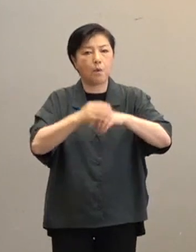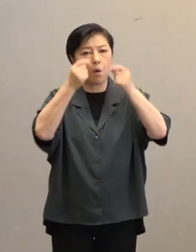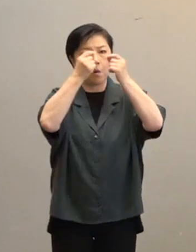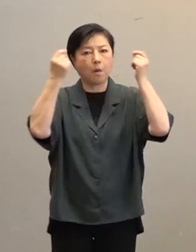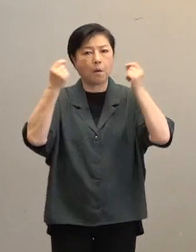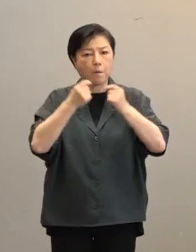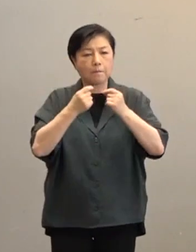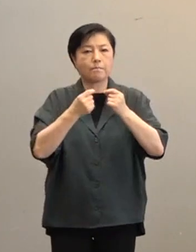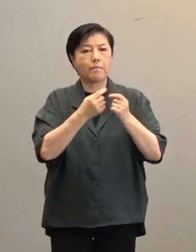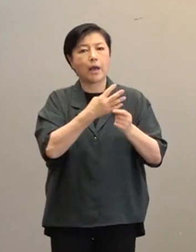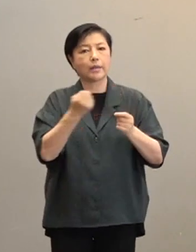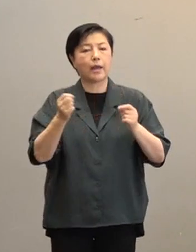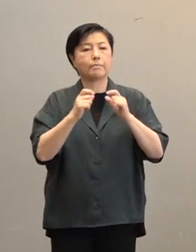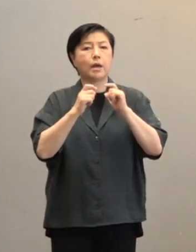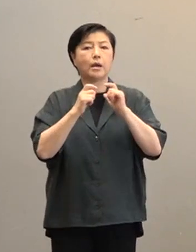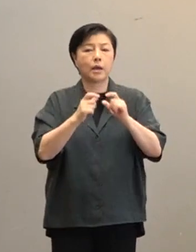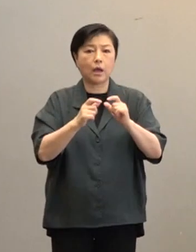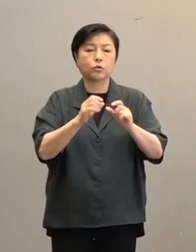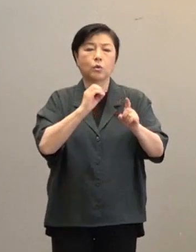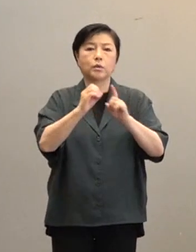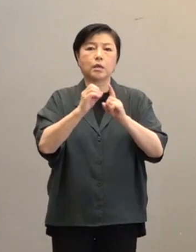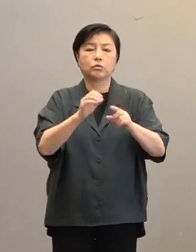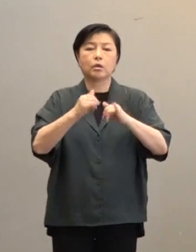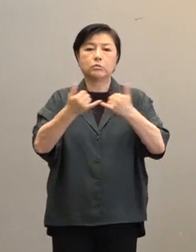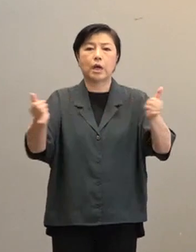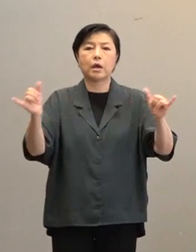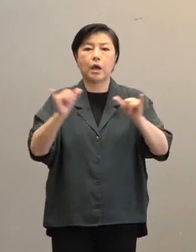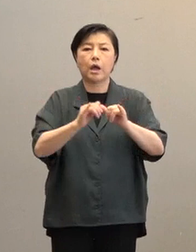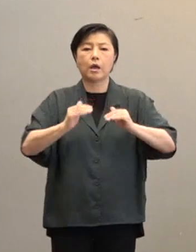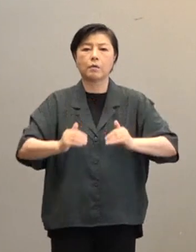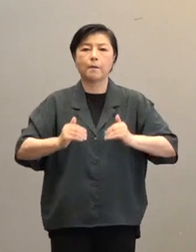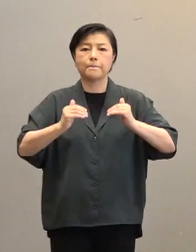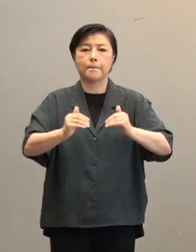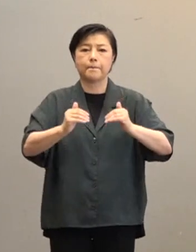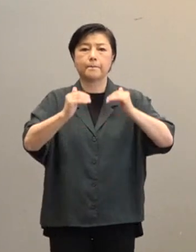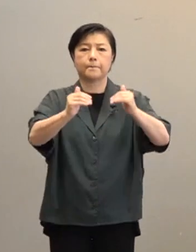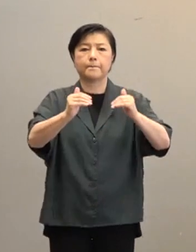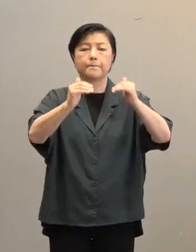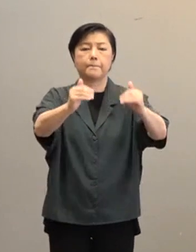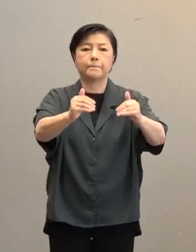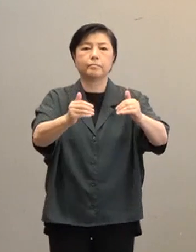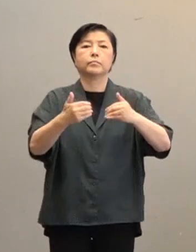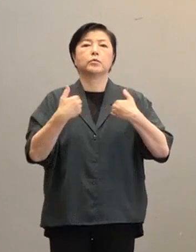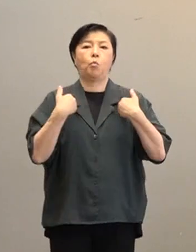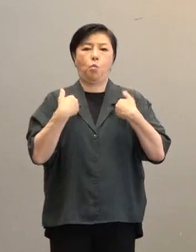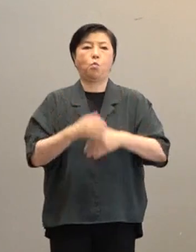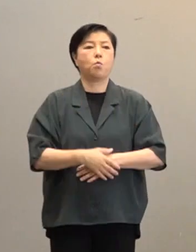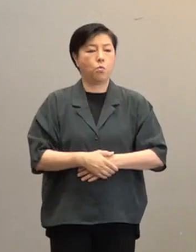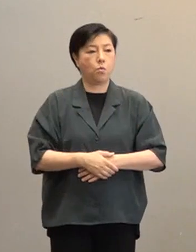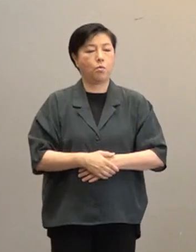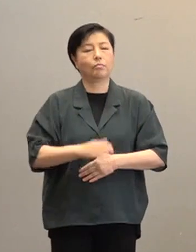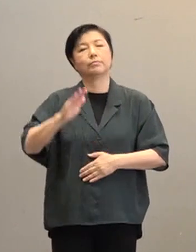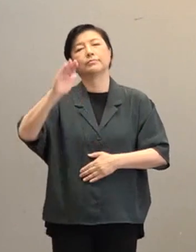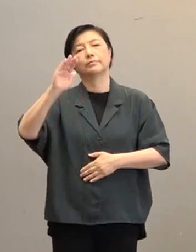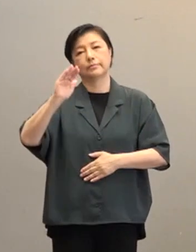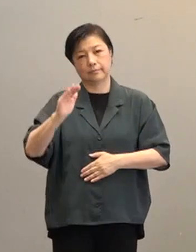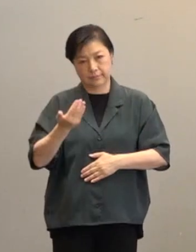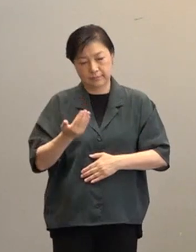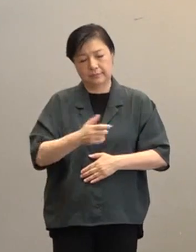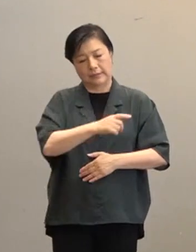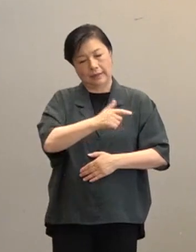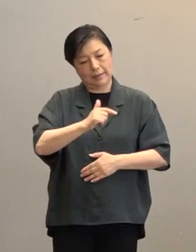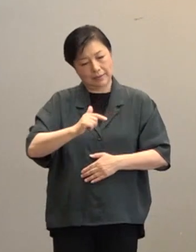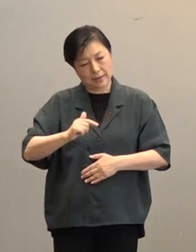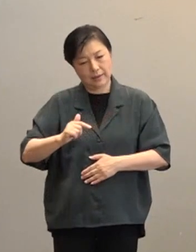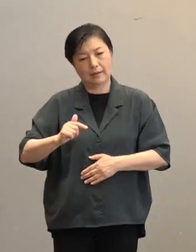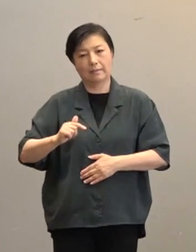めたこうしたデジタル社会は着実に進めていかなければならないというふうに思っています。しかしながらさまざま